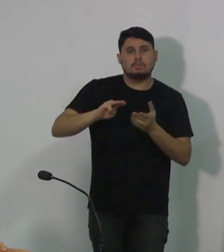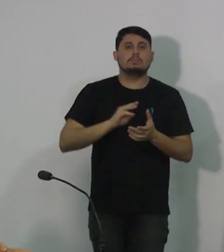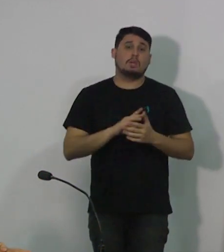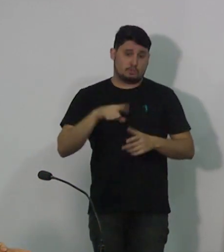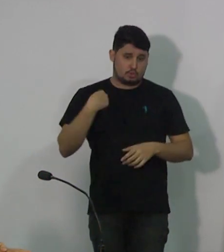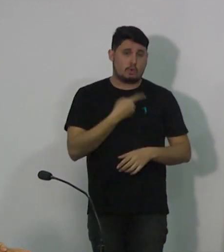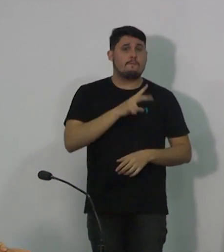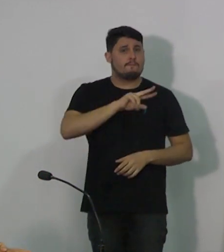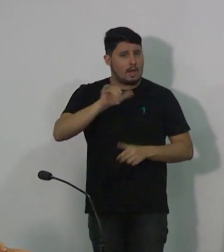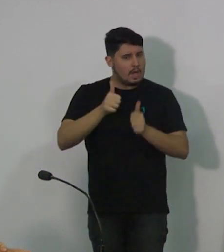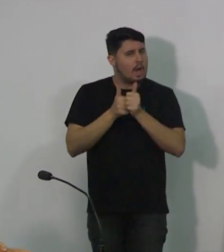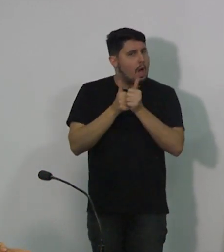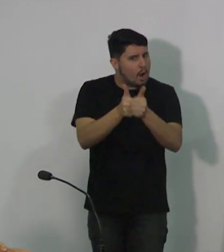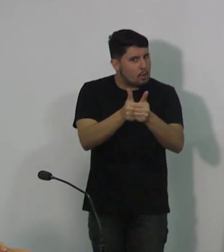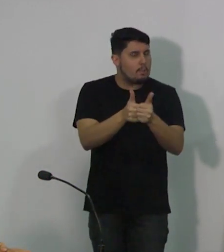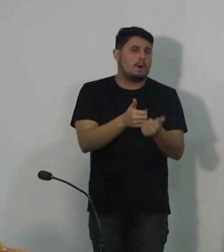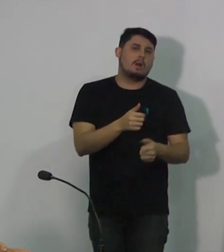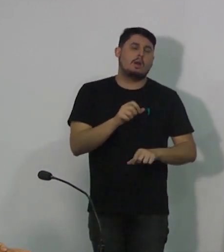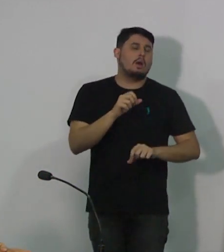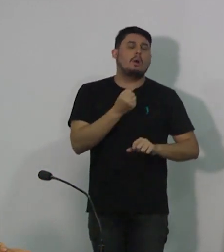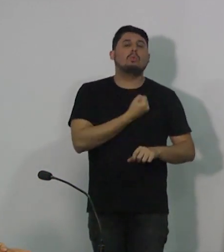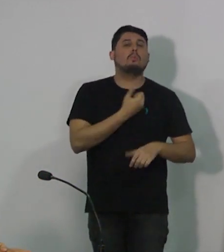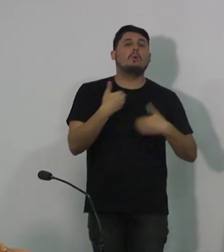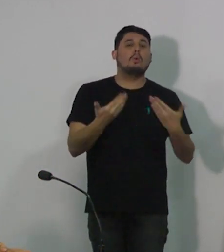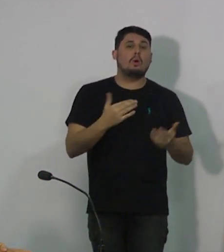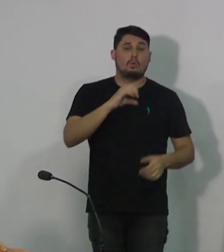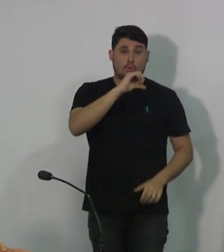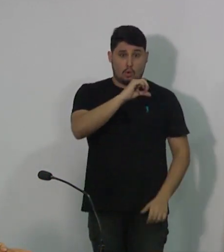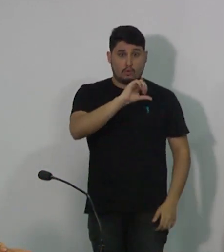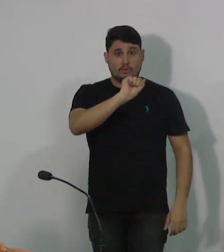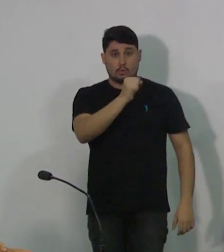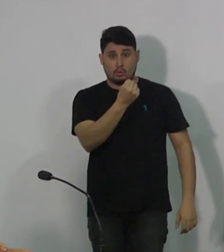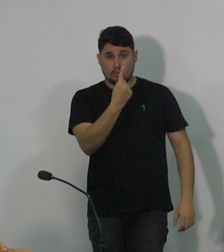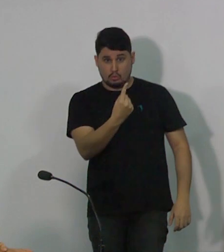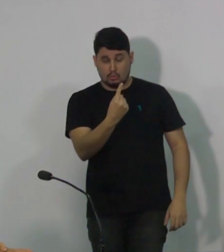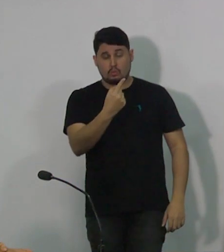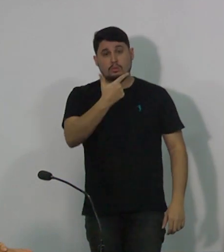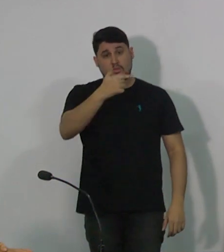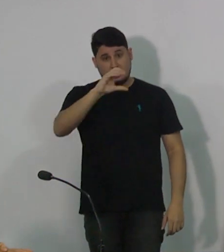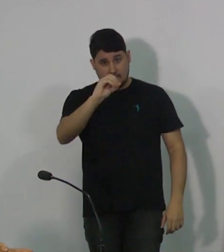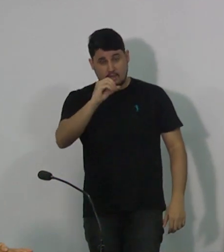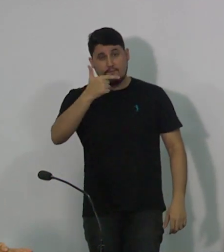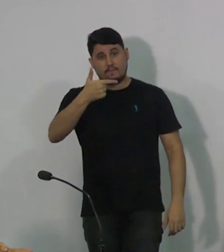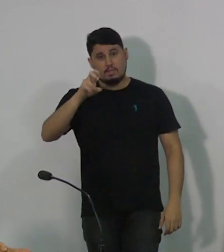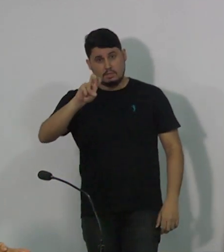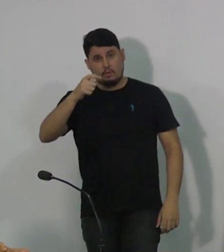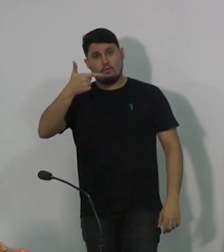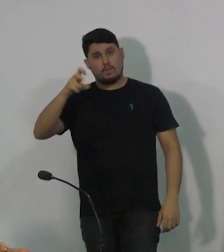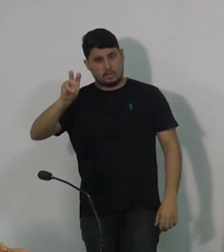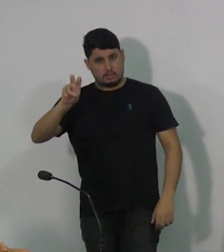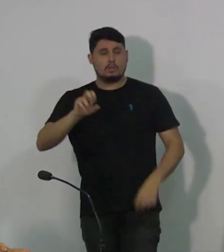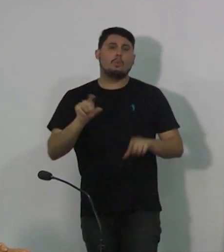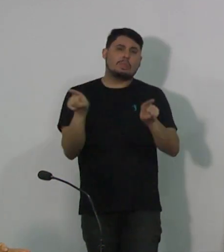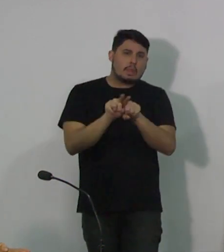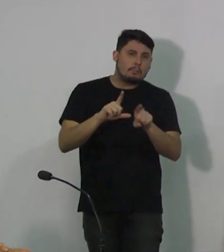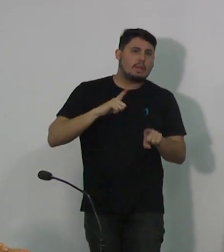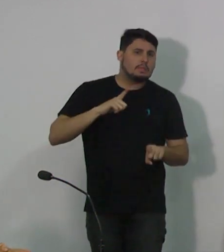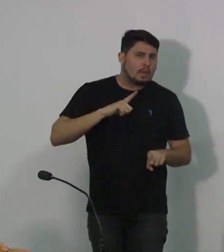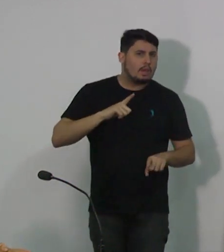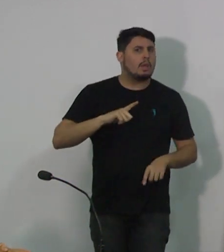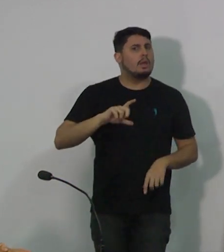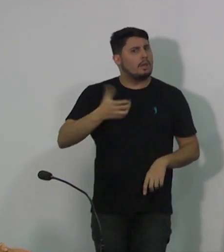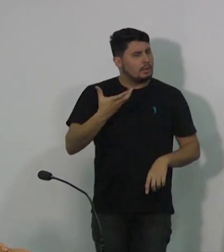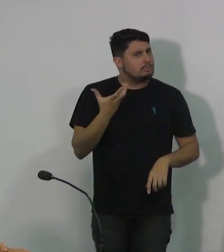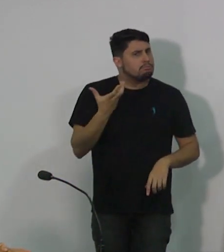acompanha os casos, que é o 98170 2525. Além disso, a gente ainda tem a Ouvidoria Geral do Município